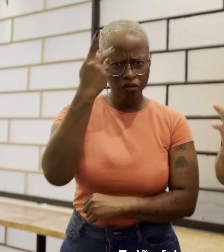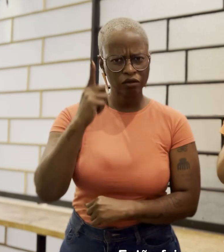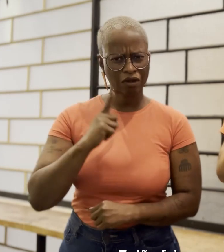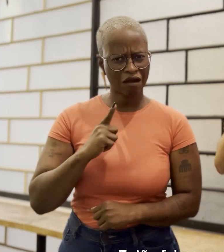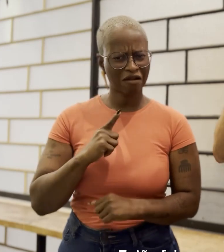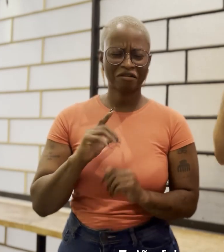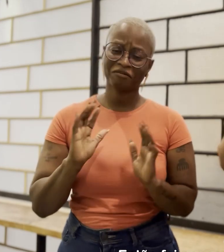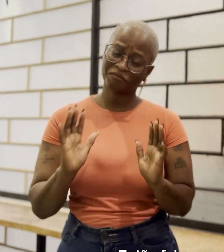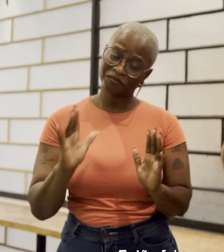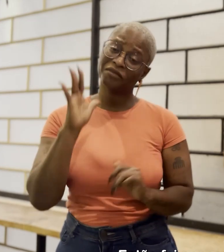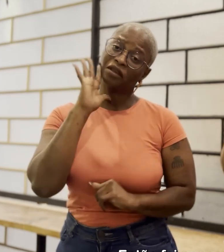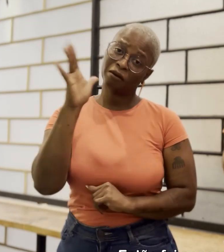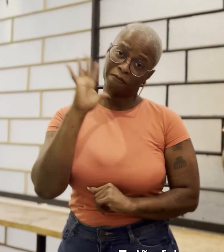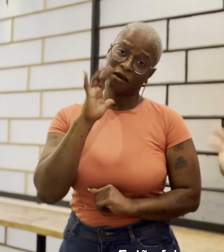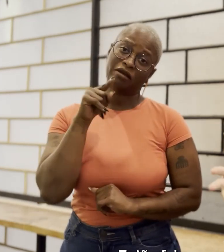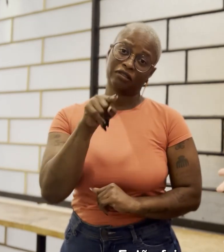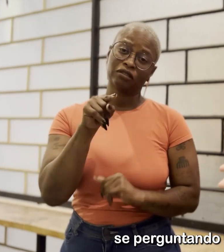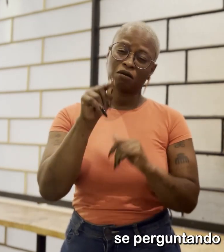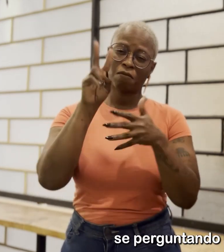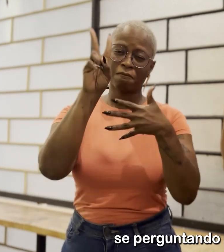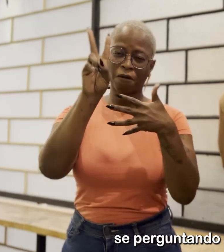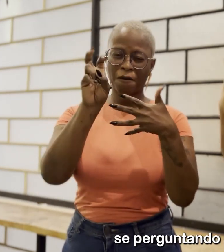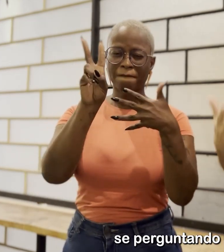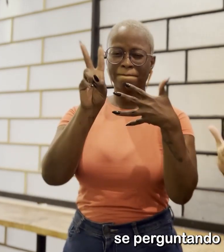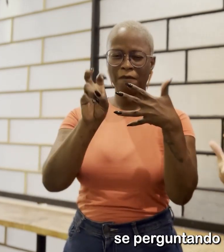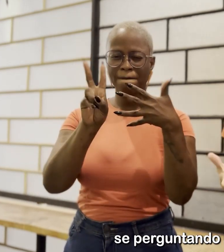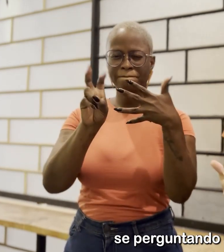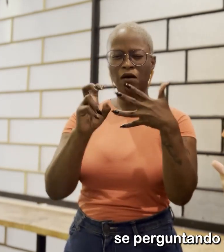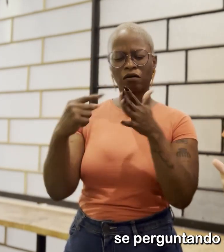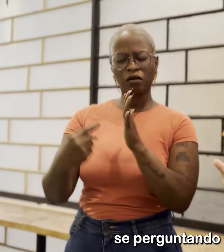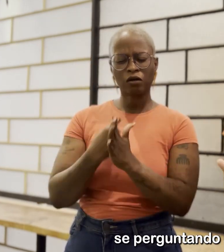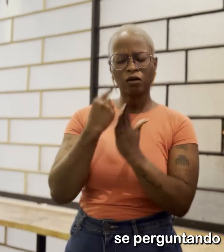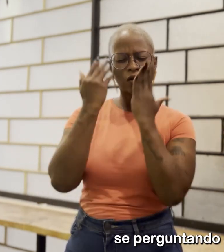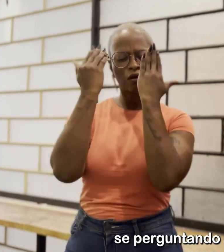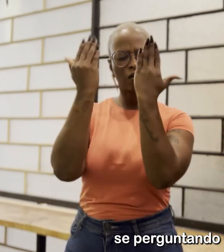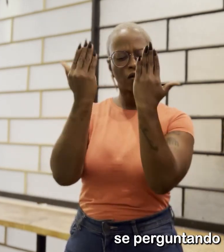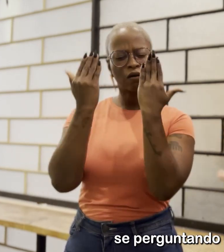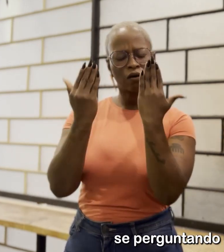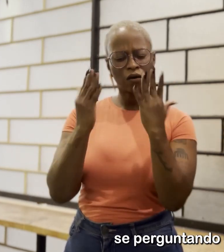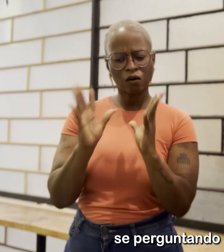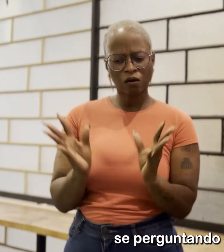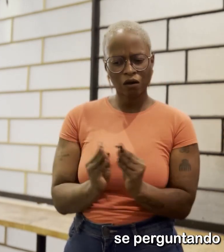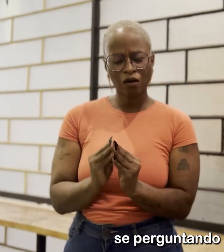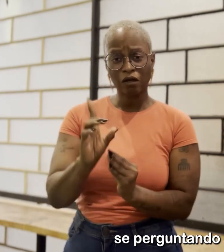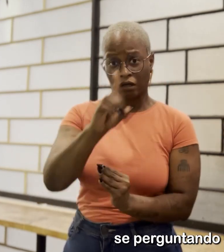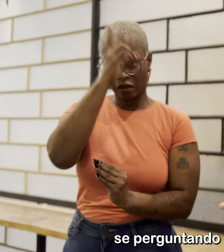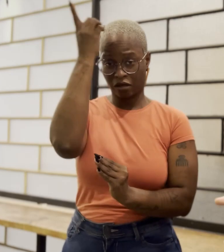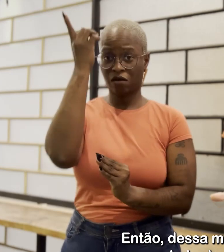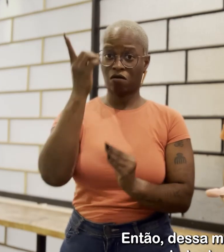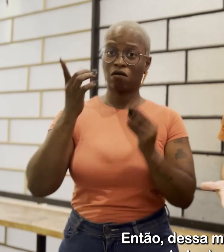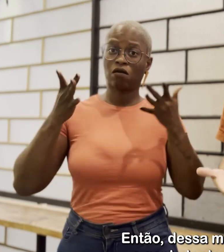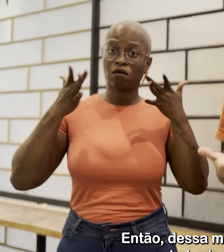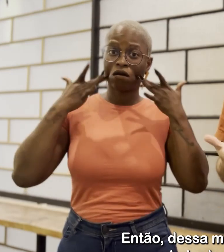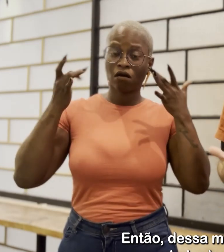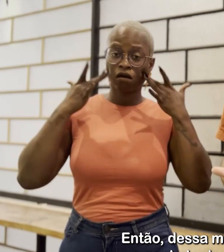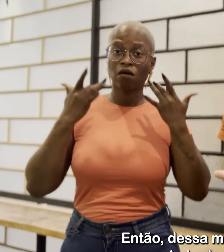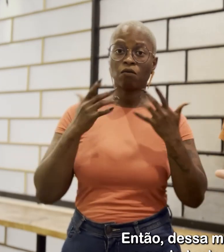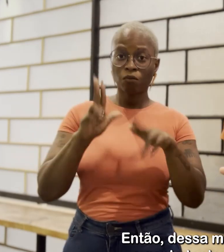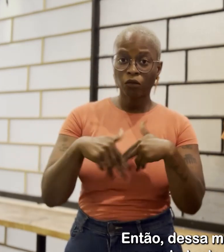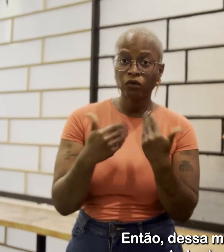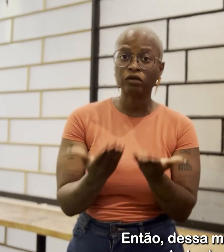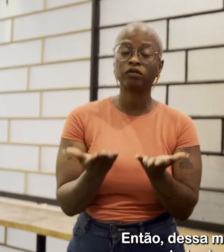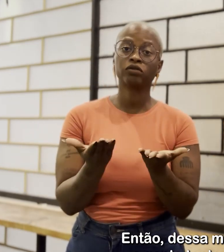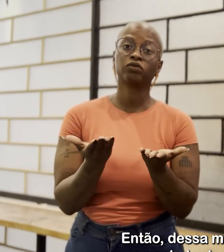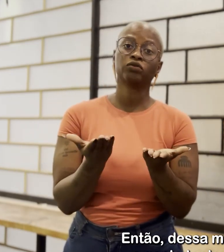Então foi pensando nessas questões, se perguntando isso, que a gente criou esse espetáculo. Então, dessa